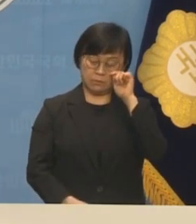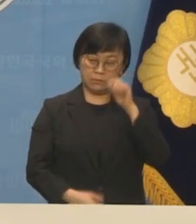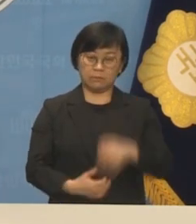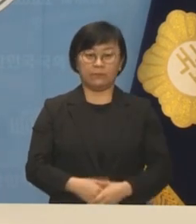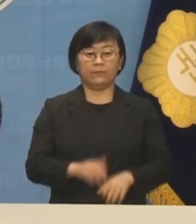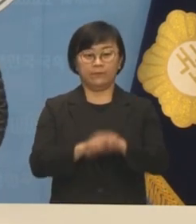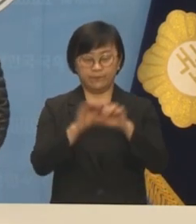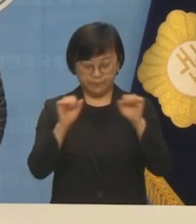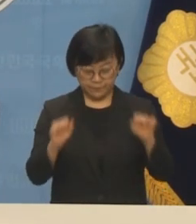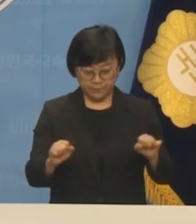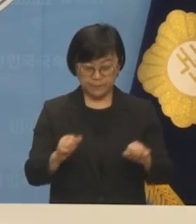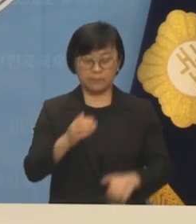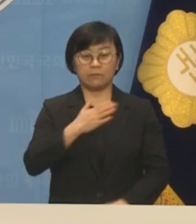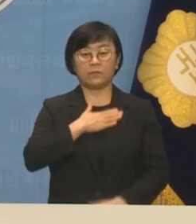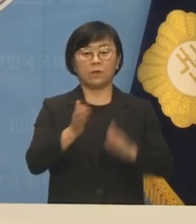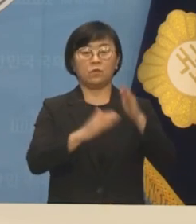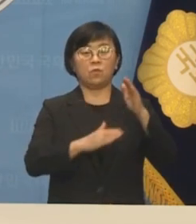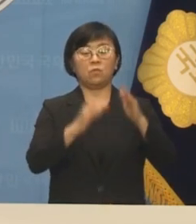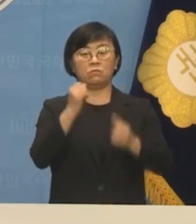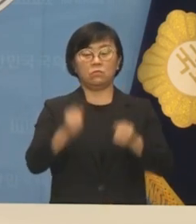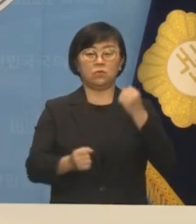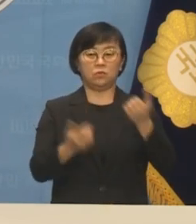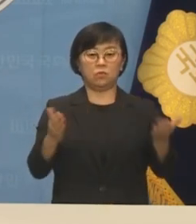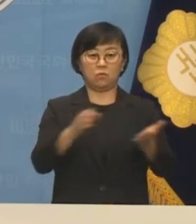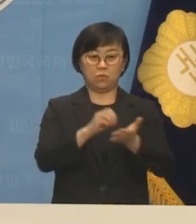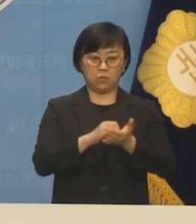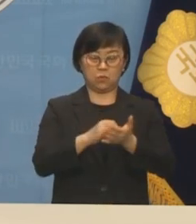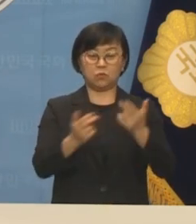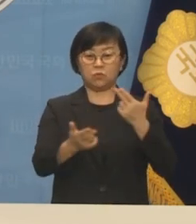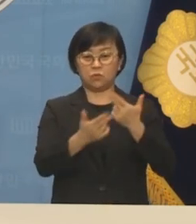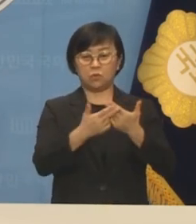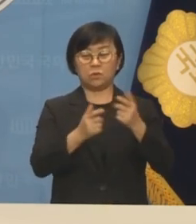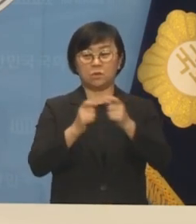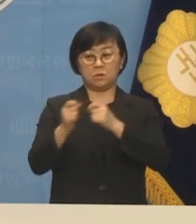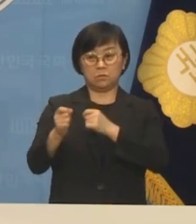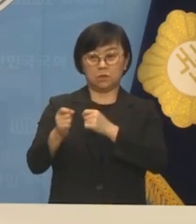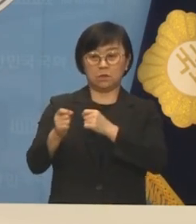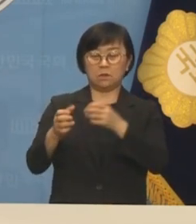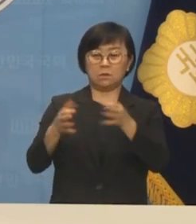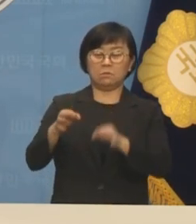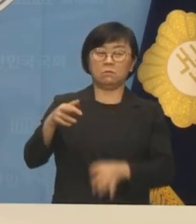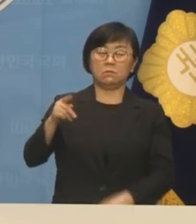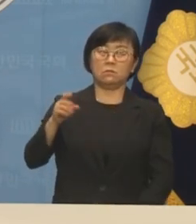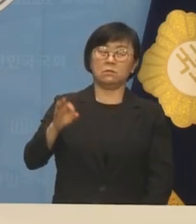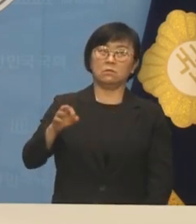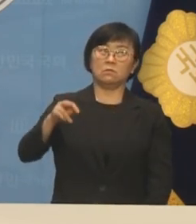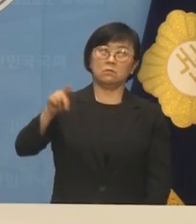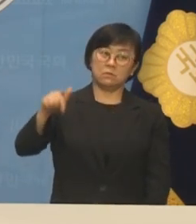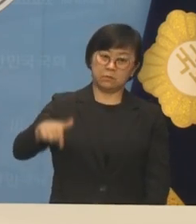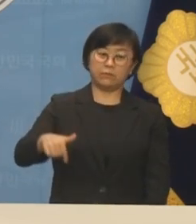네, 안녕하십니까. 저는 공공운수노조 한국콘텐츠진흥원 지부 지부장 김정석입니다.